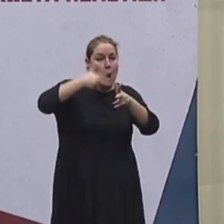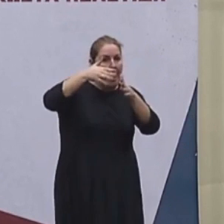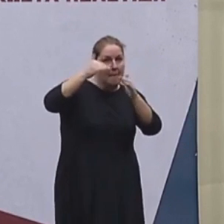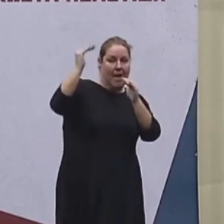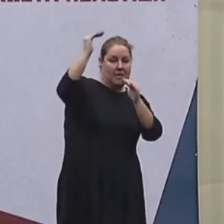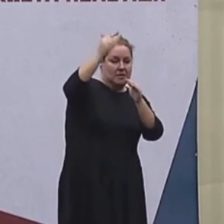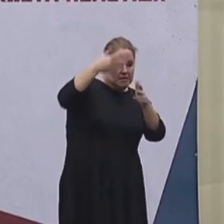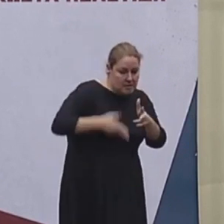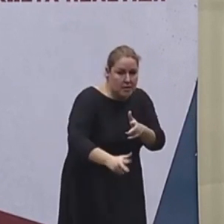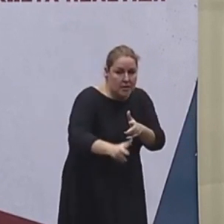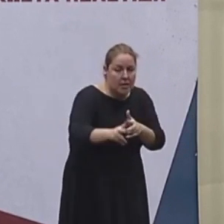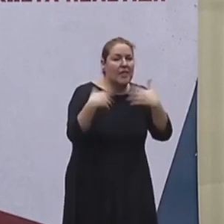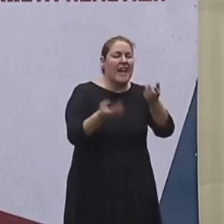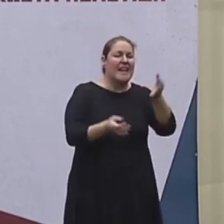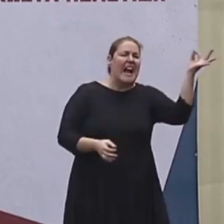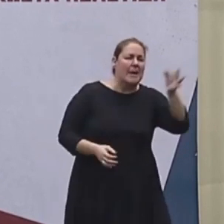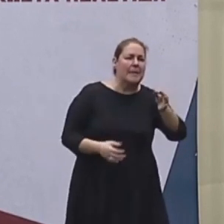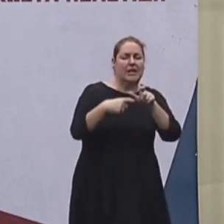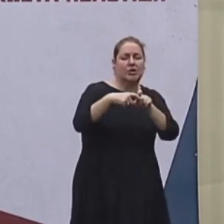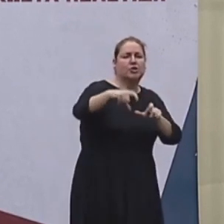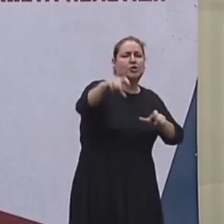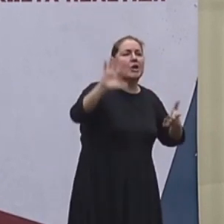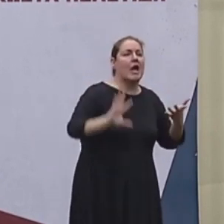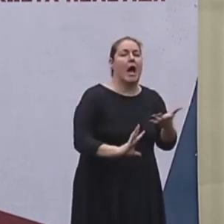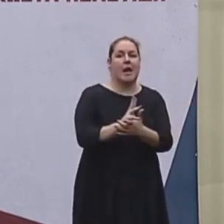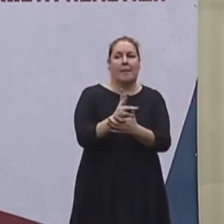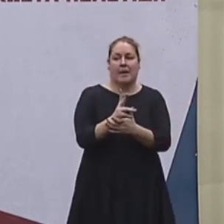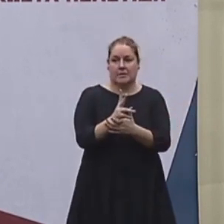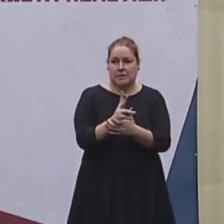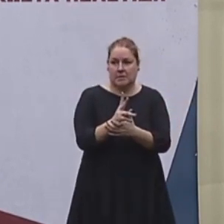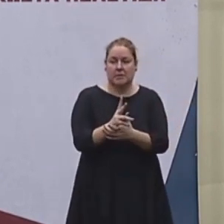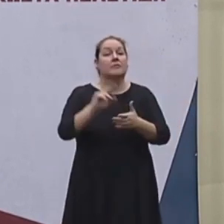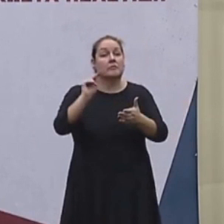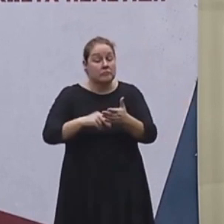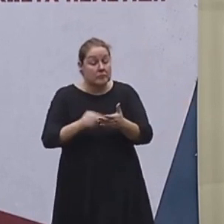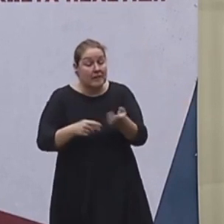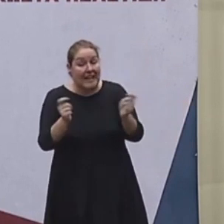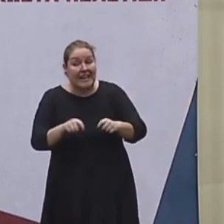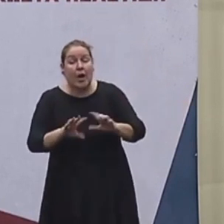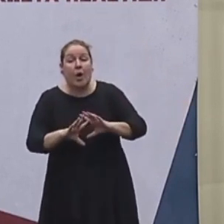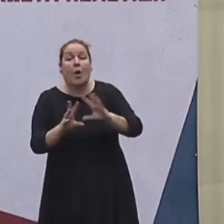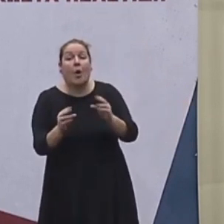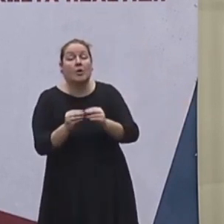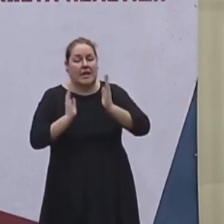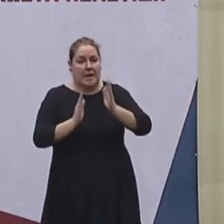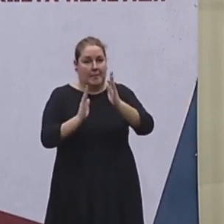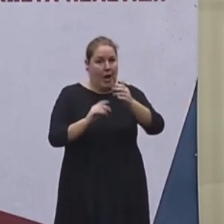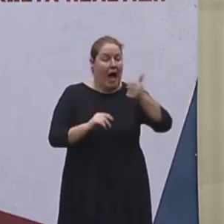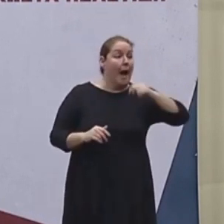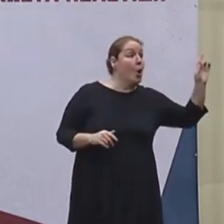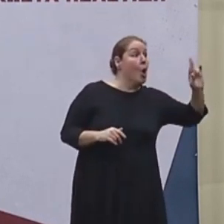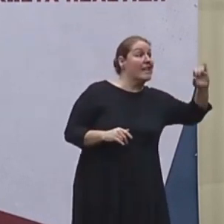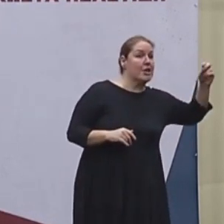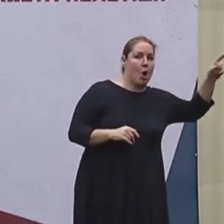γραμμές, θα είναι μια καταπληκτική ζώνη ανάπλασης. Κλείστε τα μάτια σας και φανταστείτε να προχωράς από το